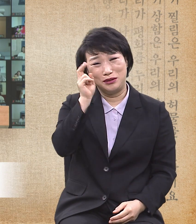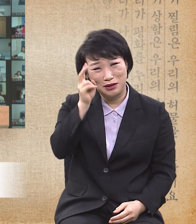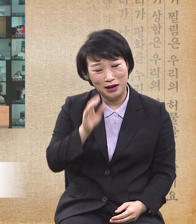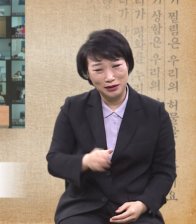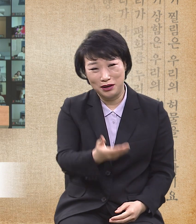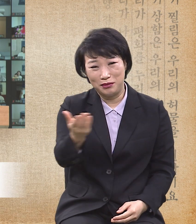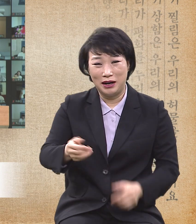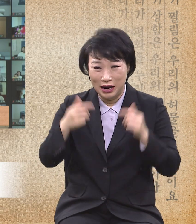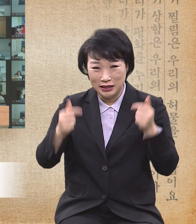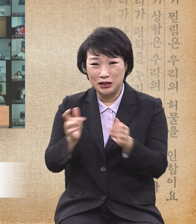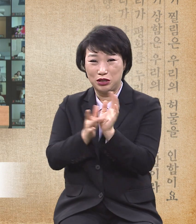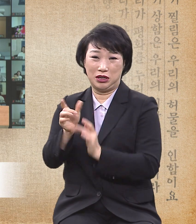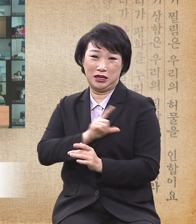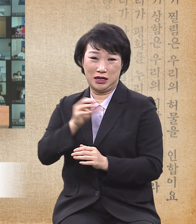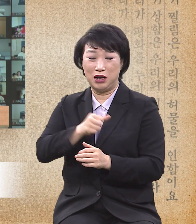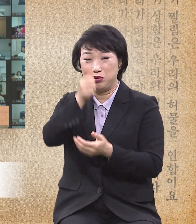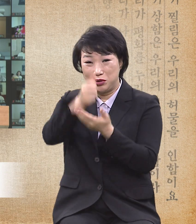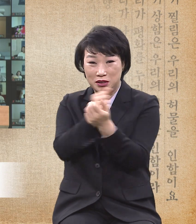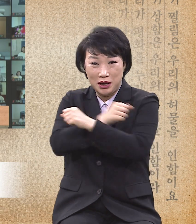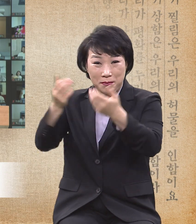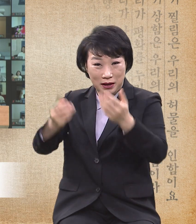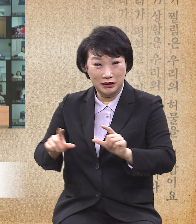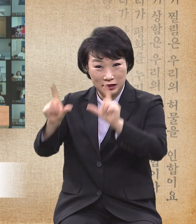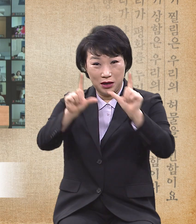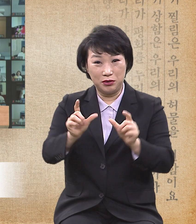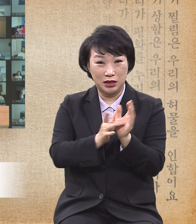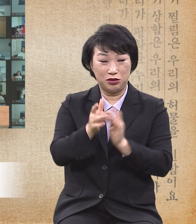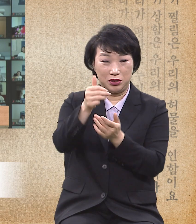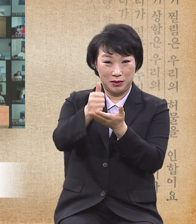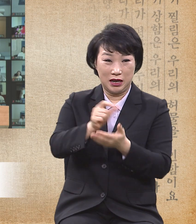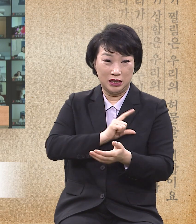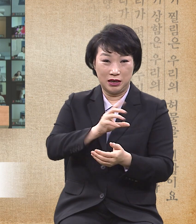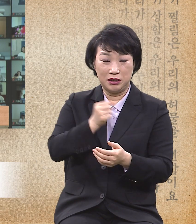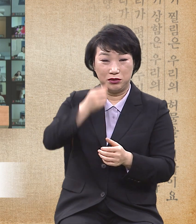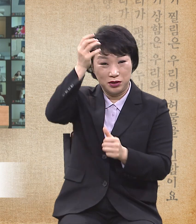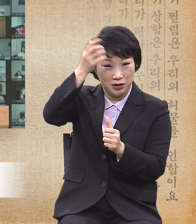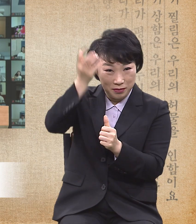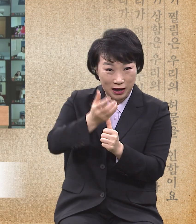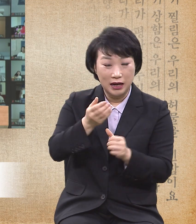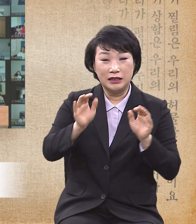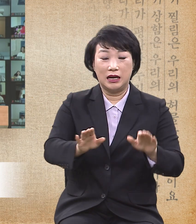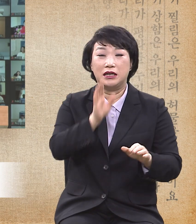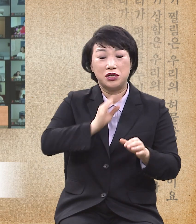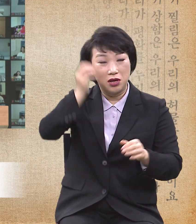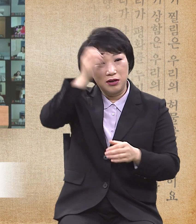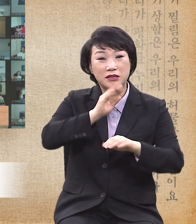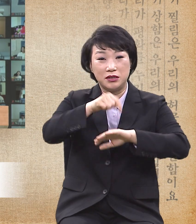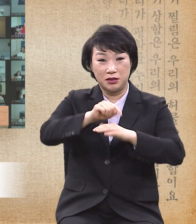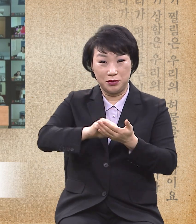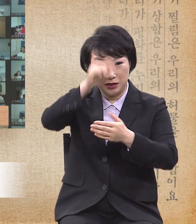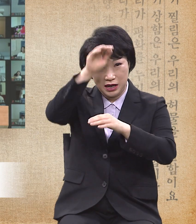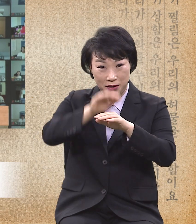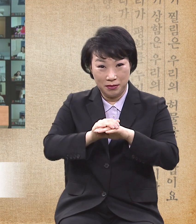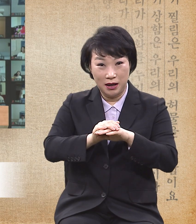그 이름으로 죄사함 받으며 살며 그 이름으로 성령 받아 신령과 진정으로 예배함으로